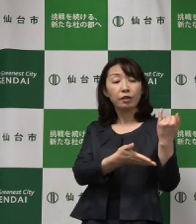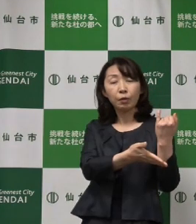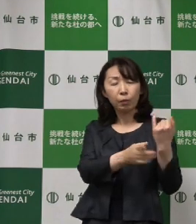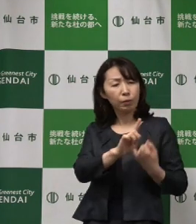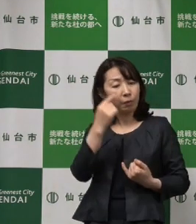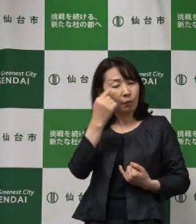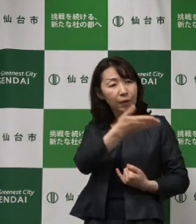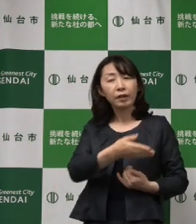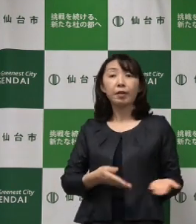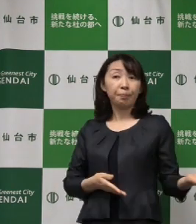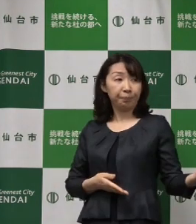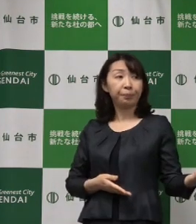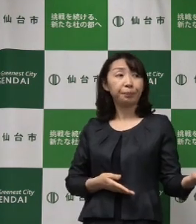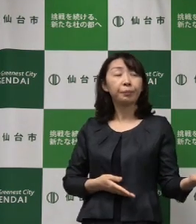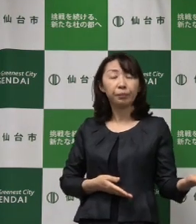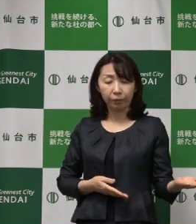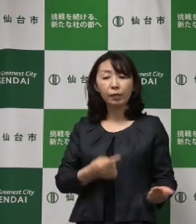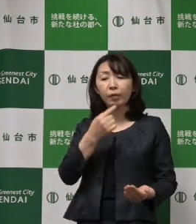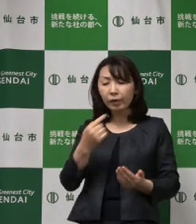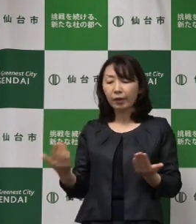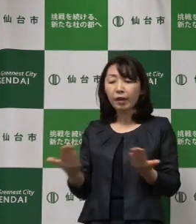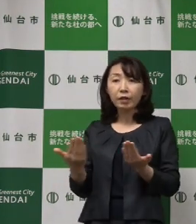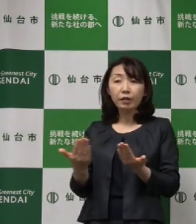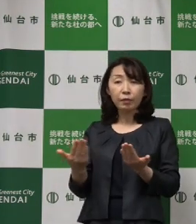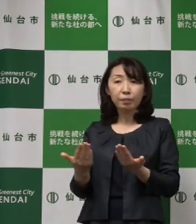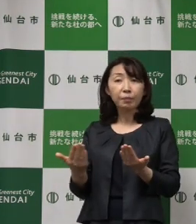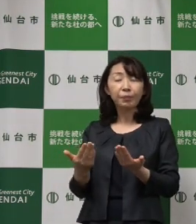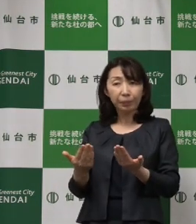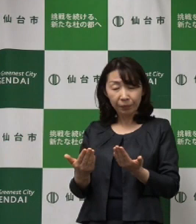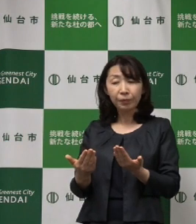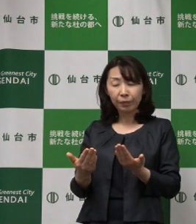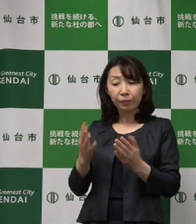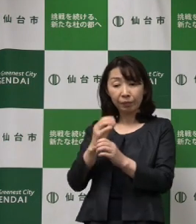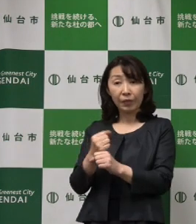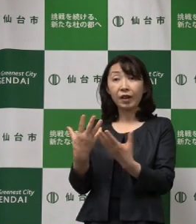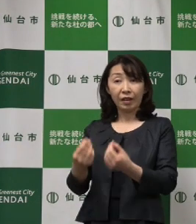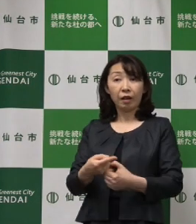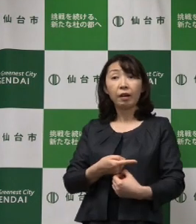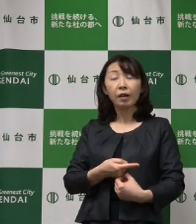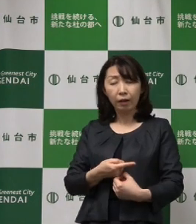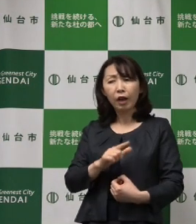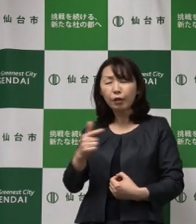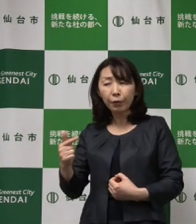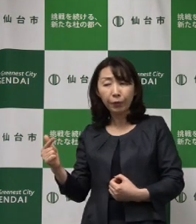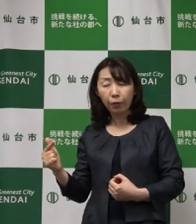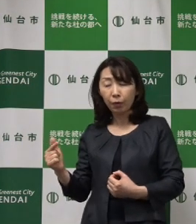務で民配だったんですけれども、いろいろお話を聞きましたら